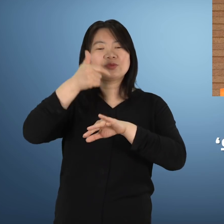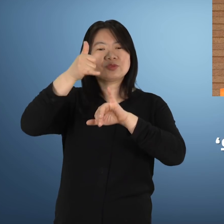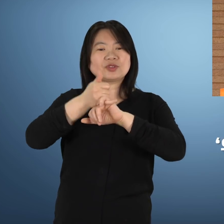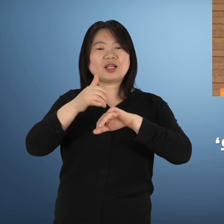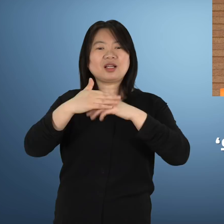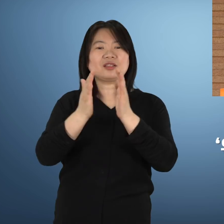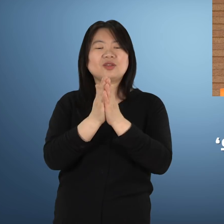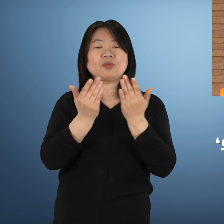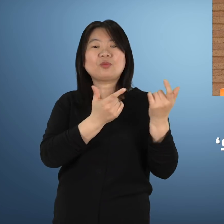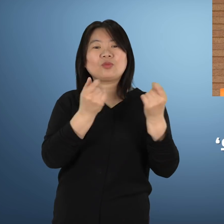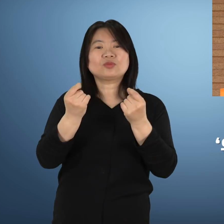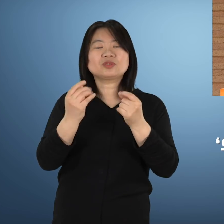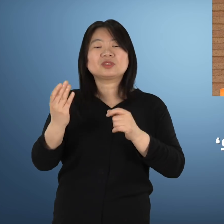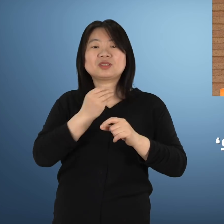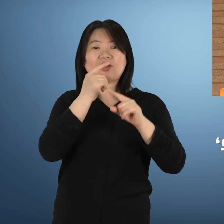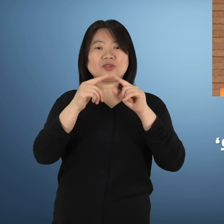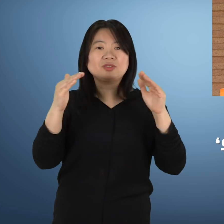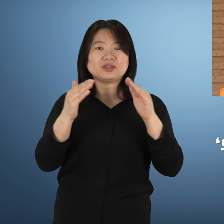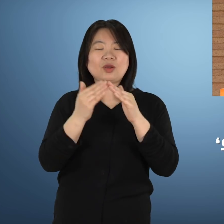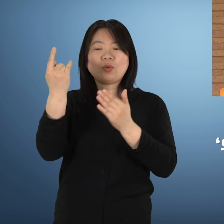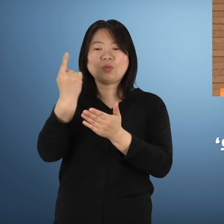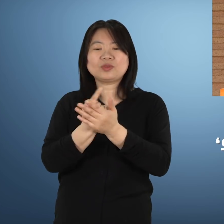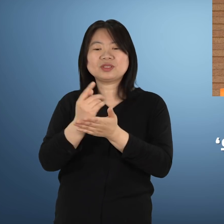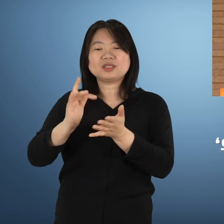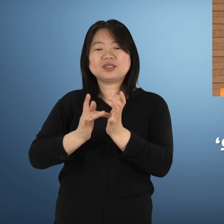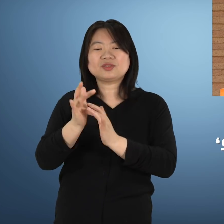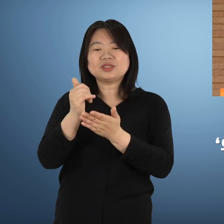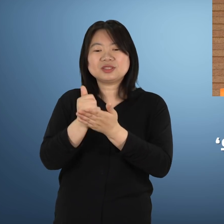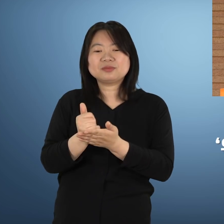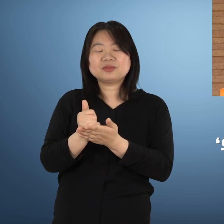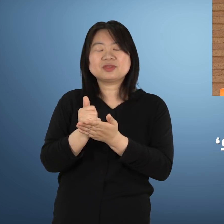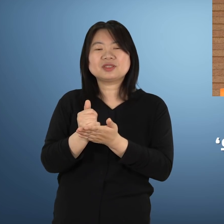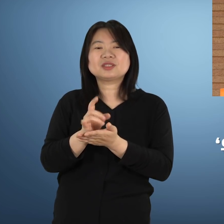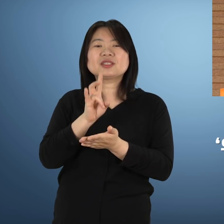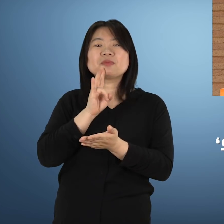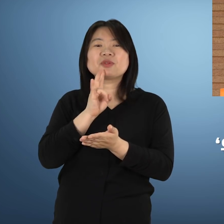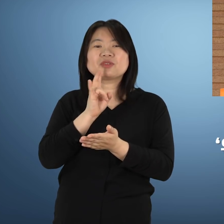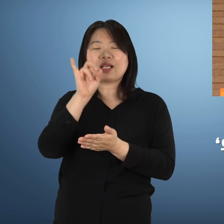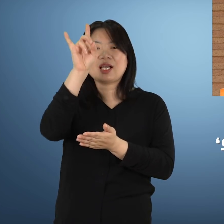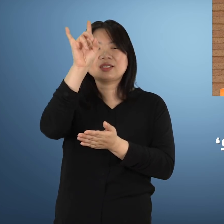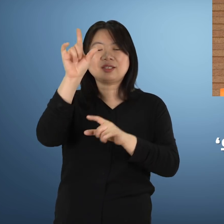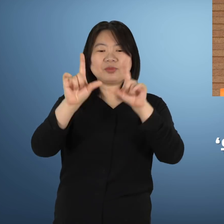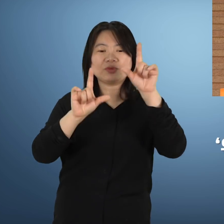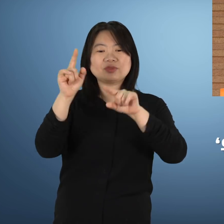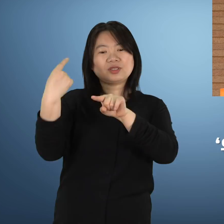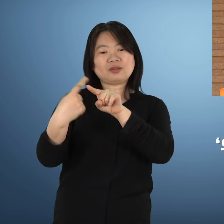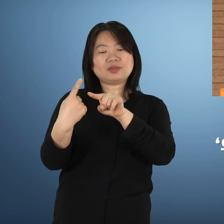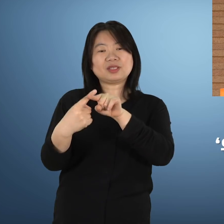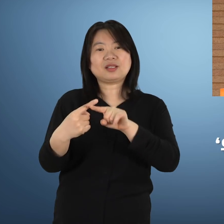모든 성전은 오실 그리스도를 예표하는 하나의 모형입니다.